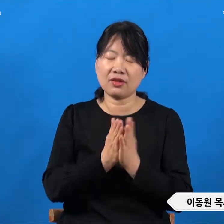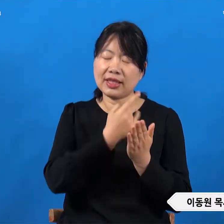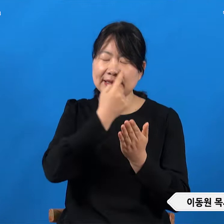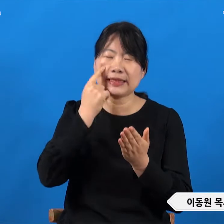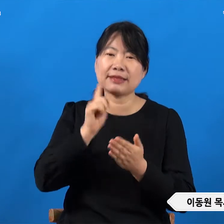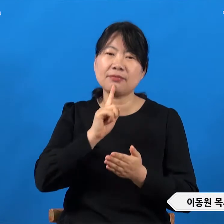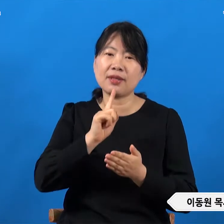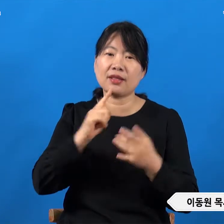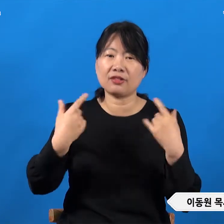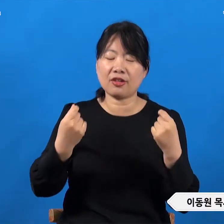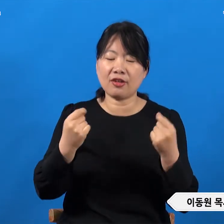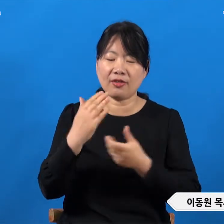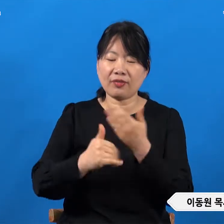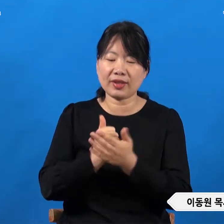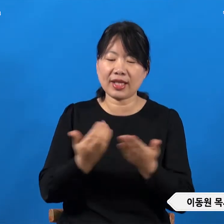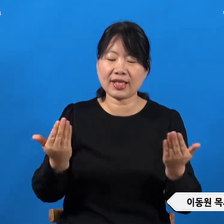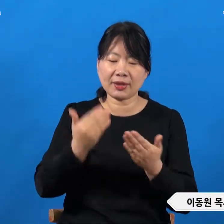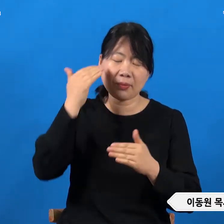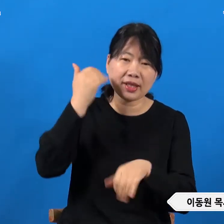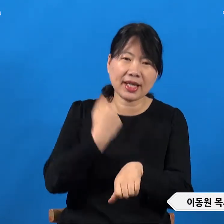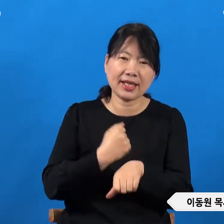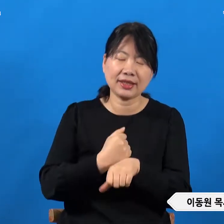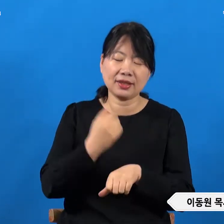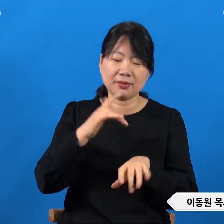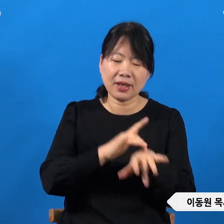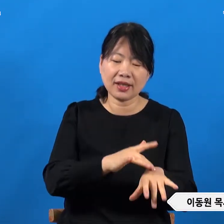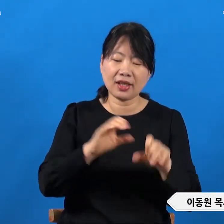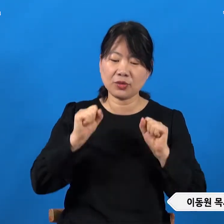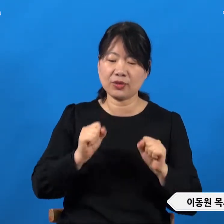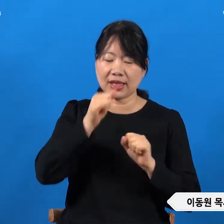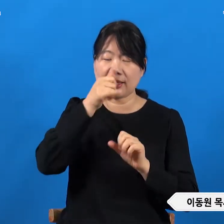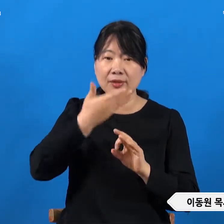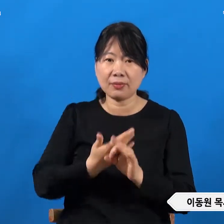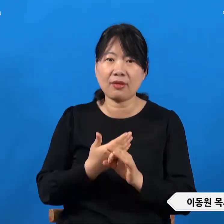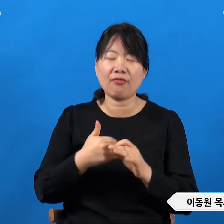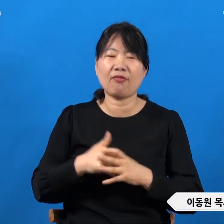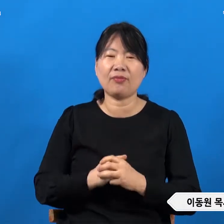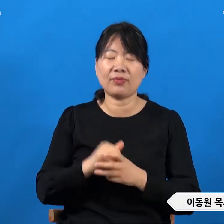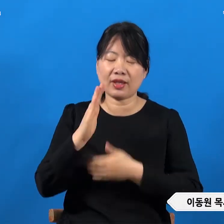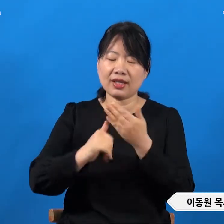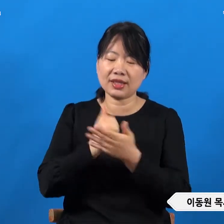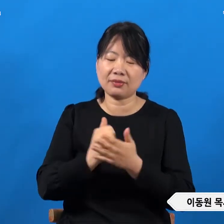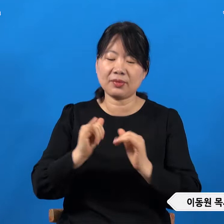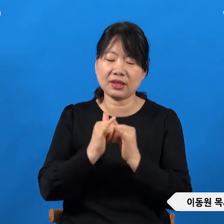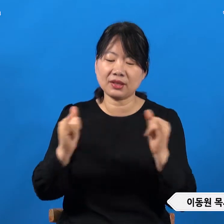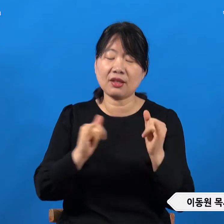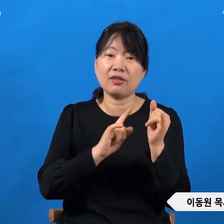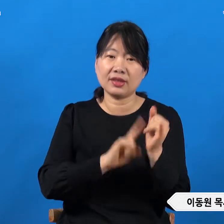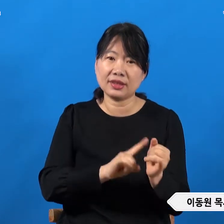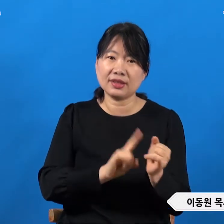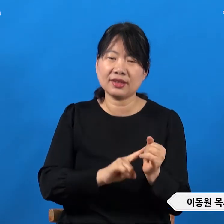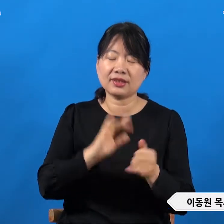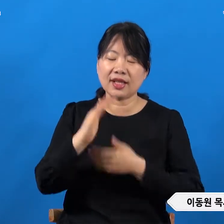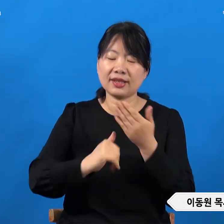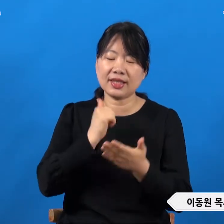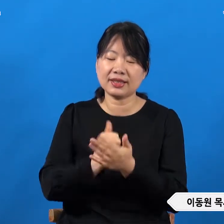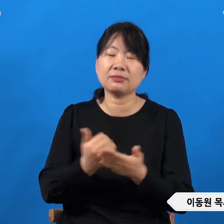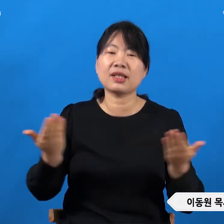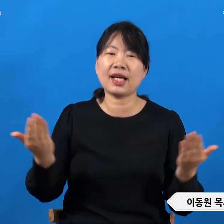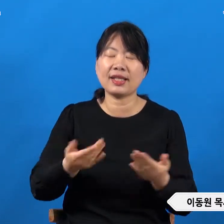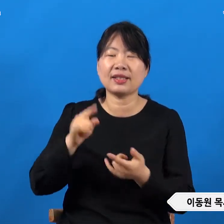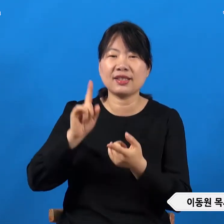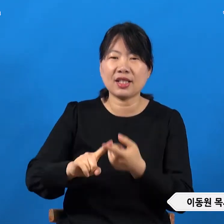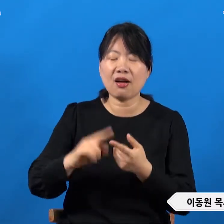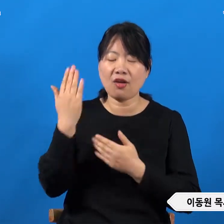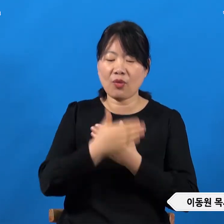증언처럼 하나님의 일을 방해하는 마귀가 존재한다면 하나님의 백성들이 하나님의